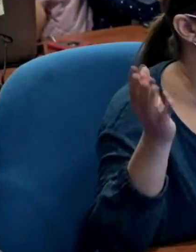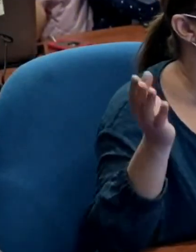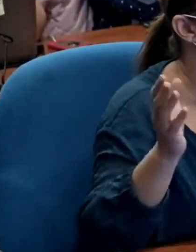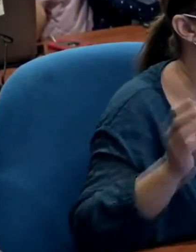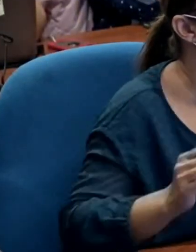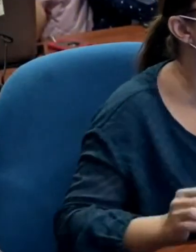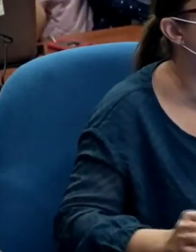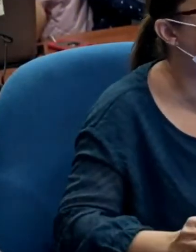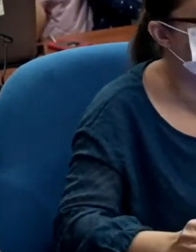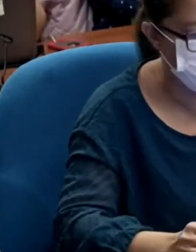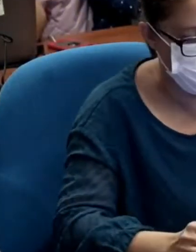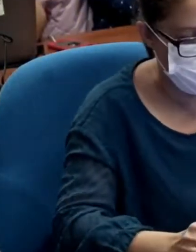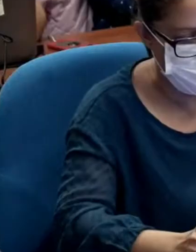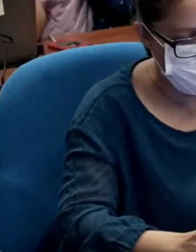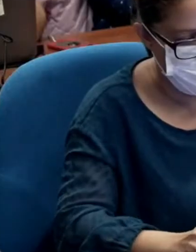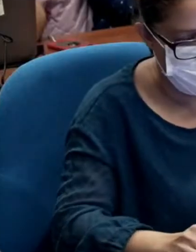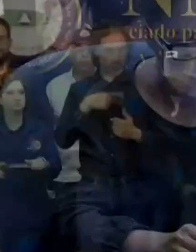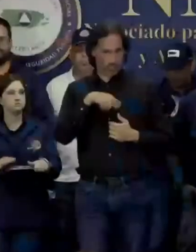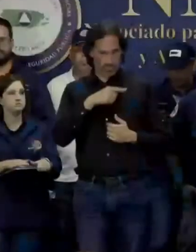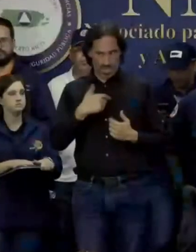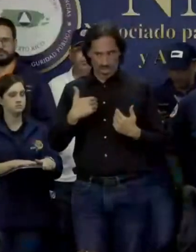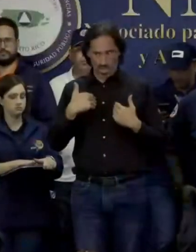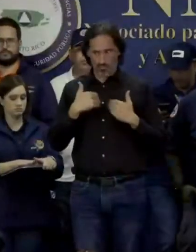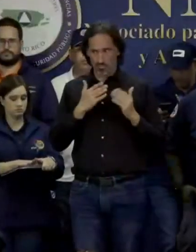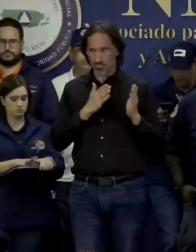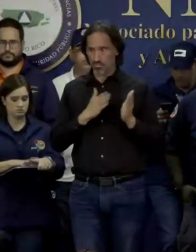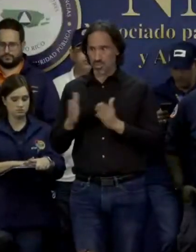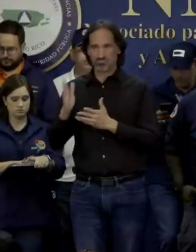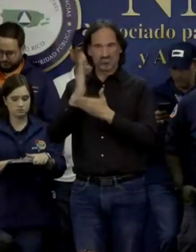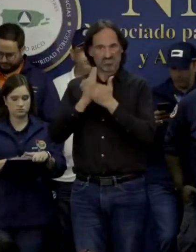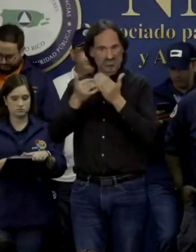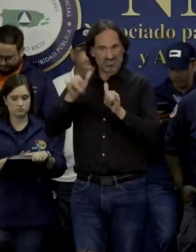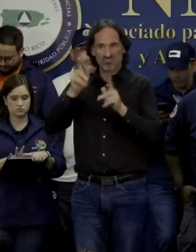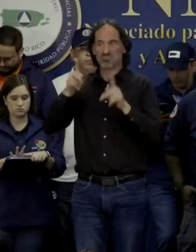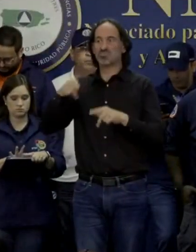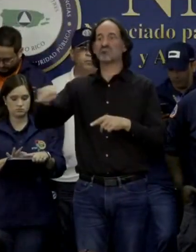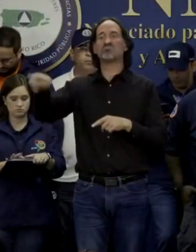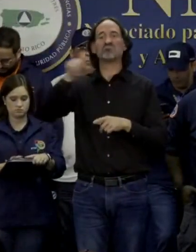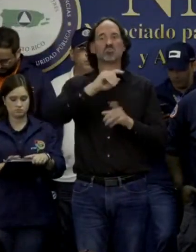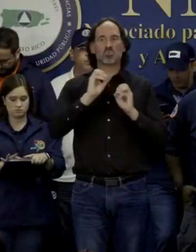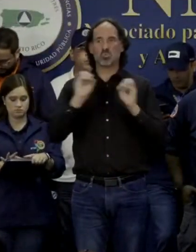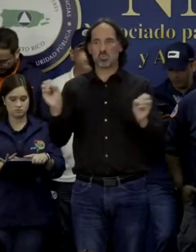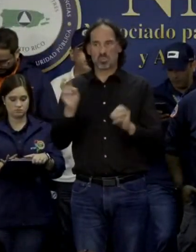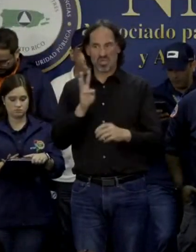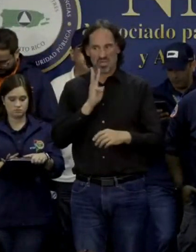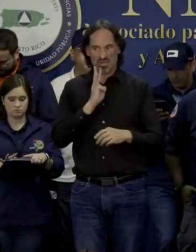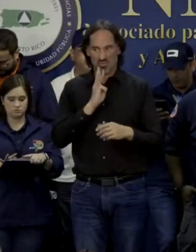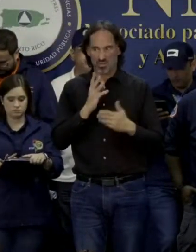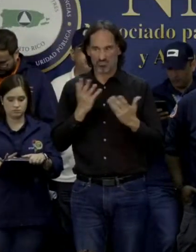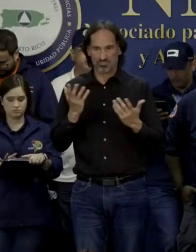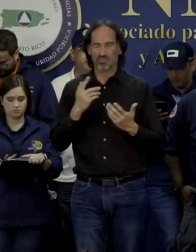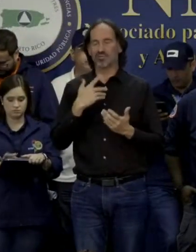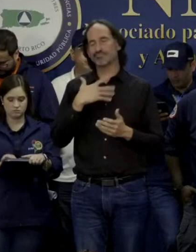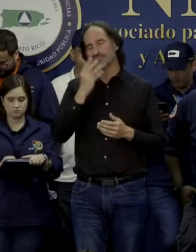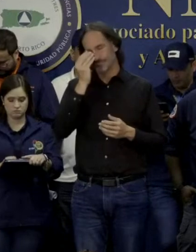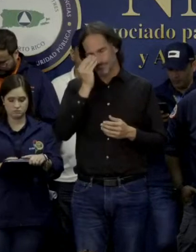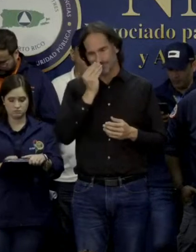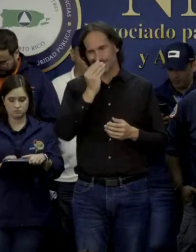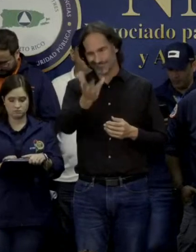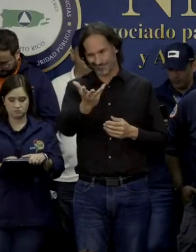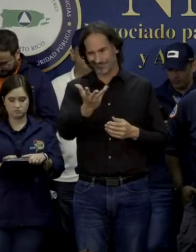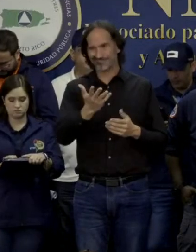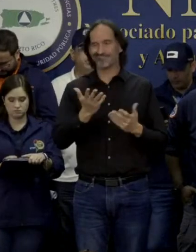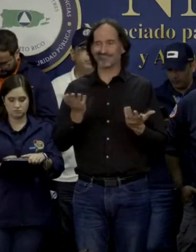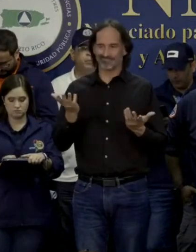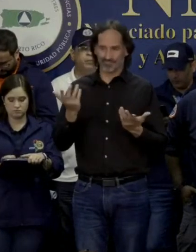de los clientes están sin servicio. Sí, lo vamos a estar comunicando ya en breve, tan pronto culminemos la conferencia de prensa. Ya